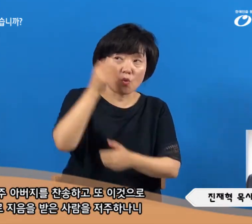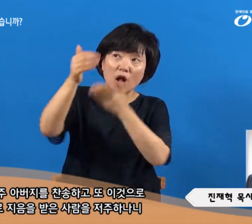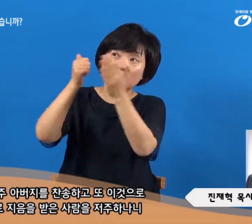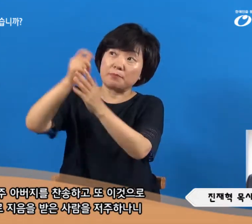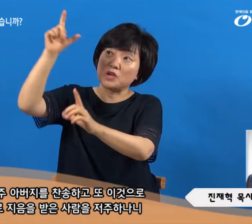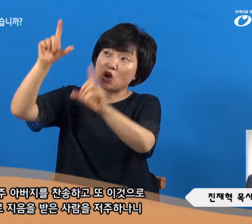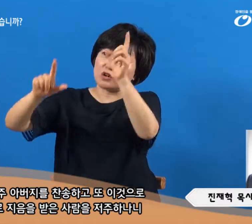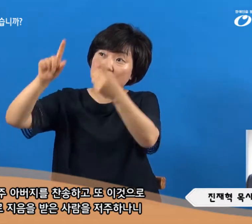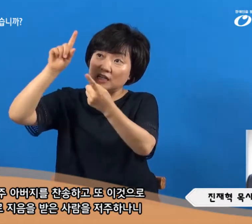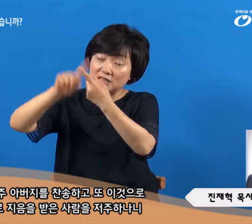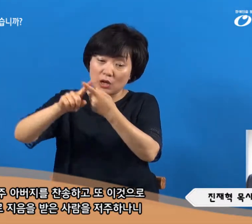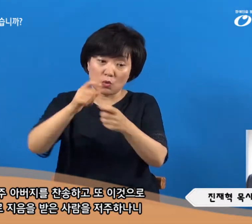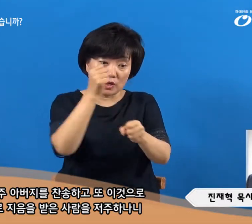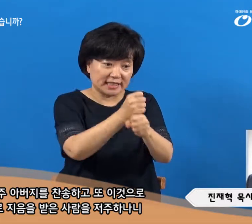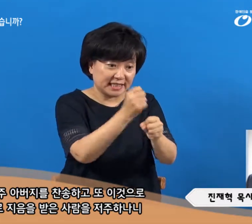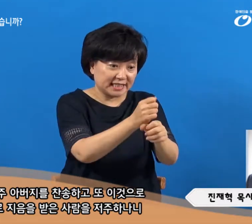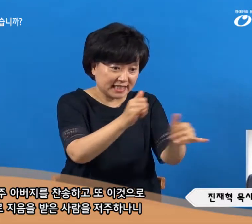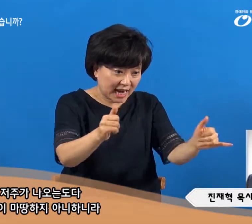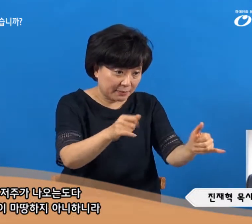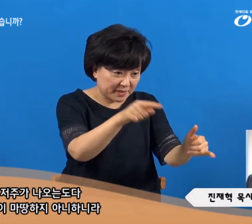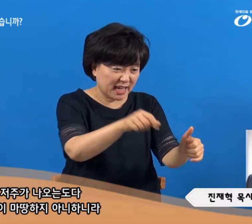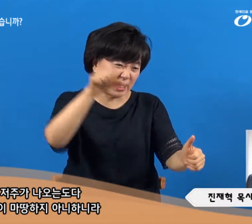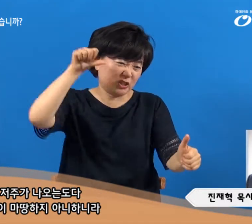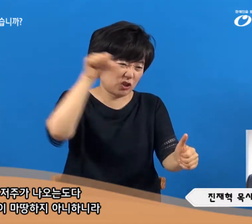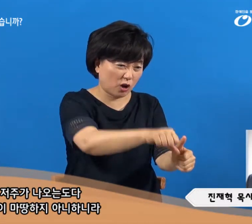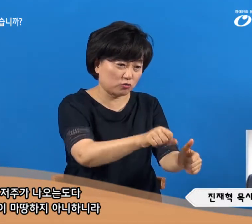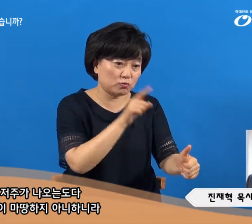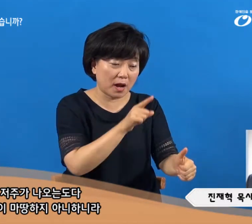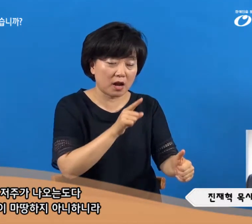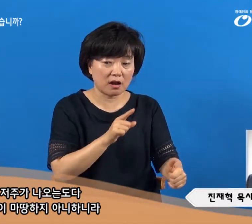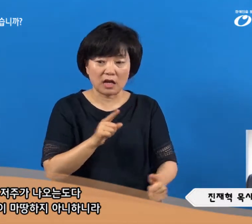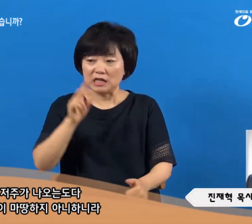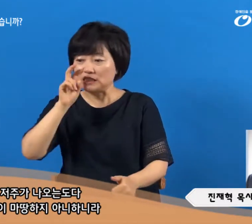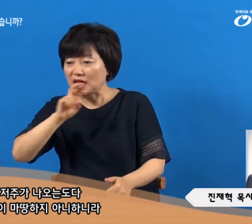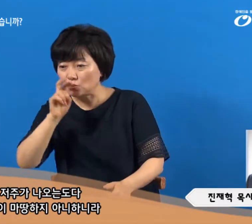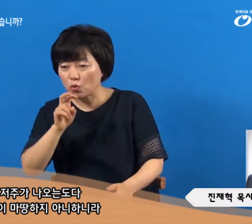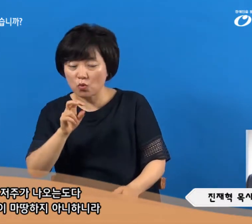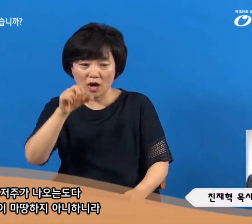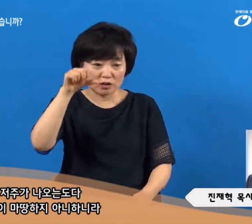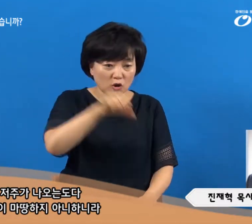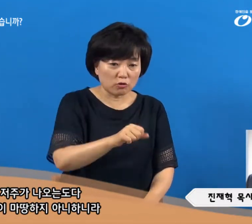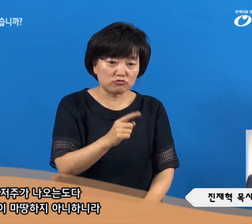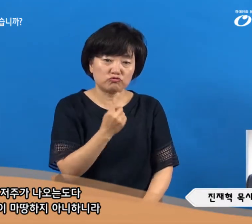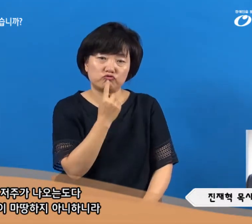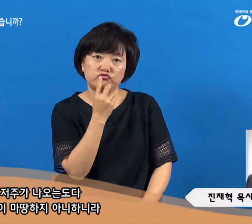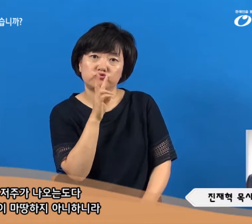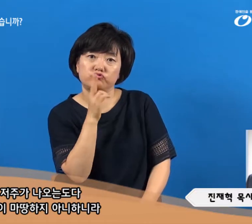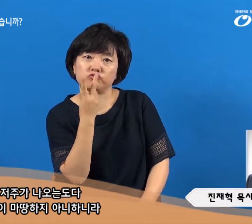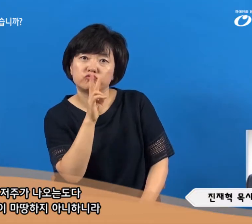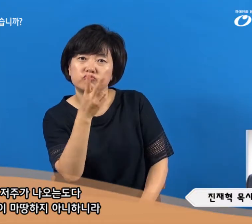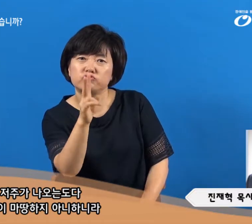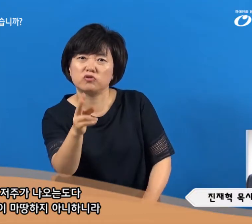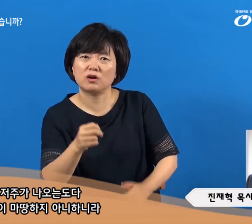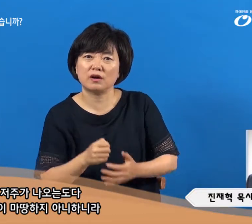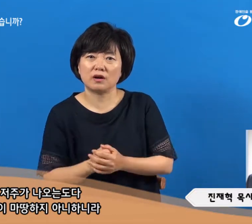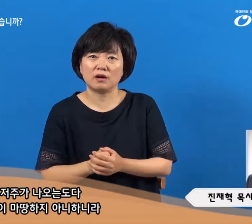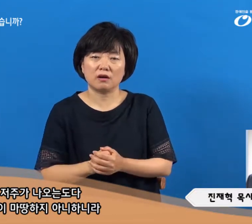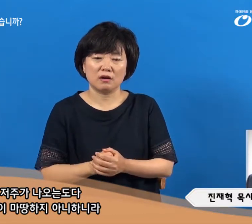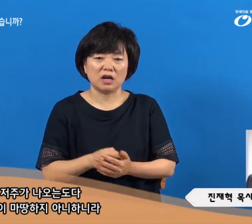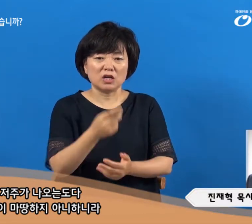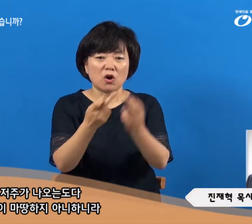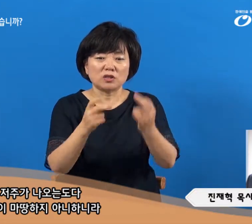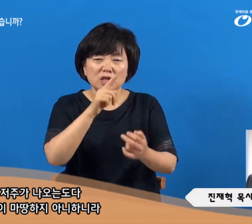형상대로 지음을 받은 사람을 저주하나니 한 입에서 찬송과 저주가 나오는도다. 내 형제들아